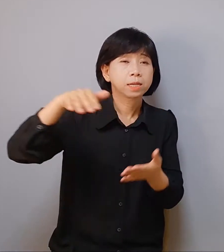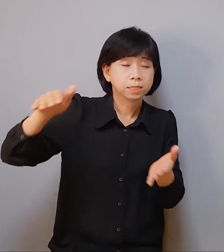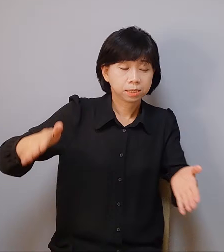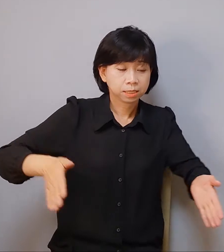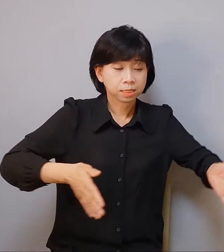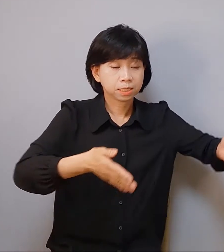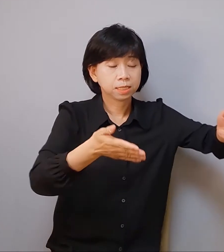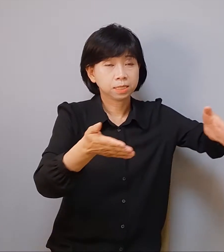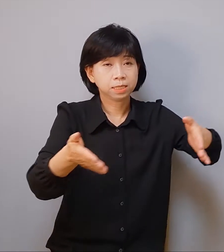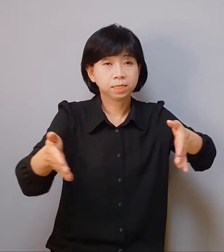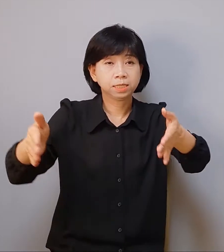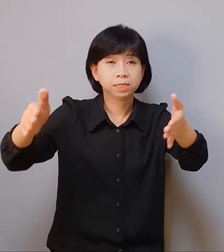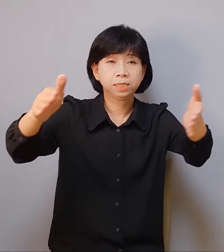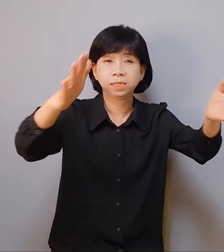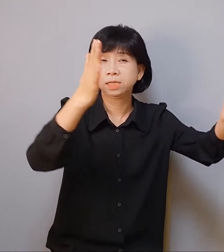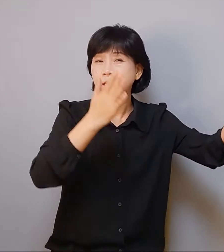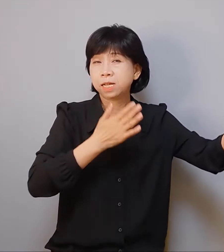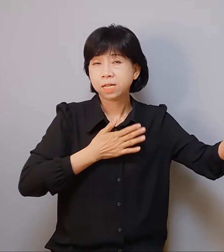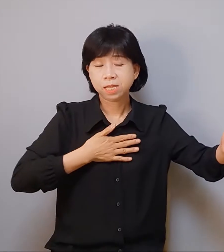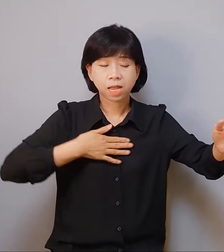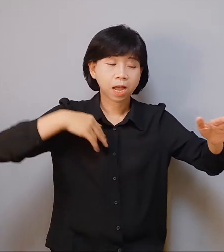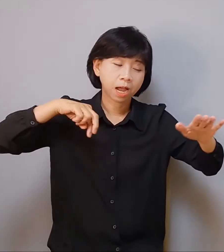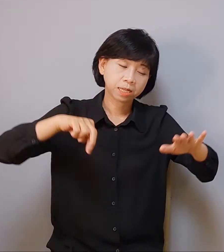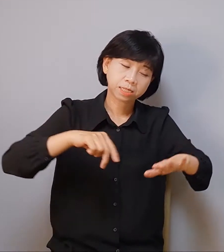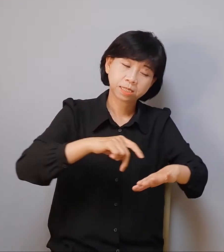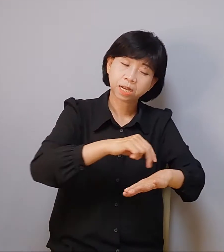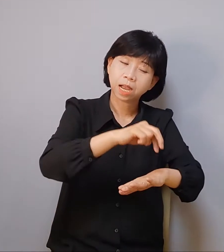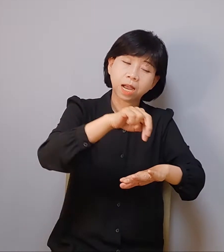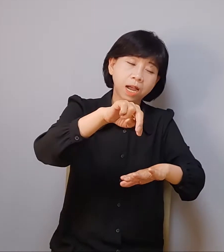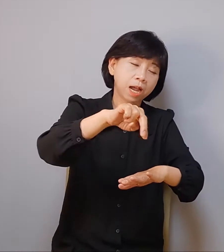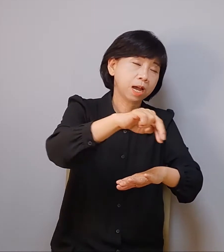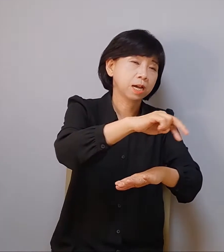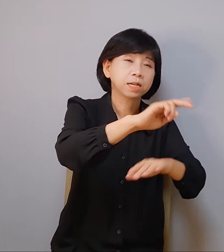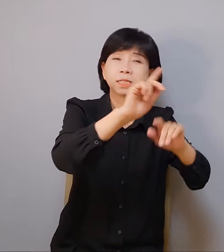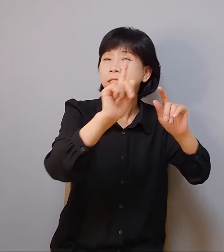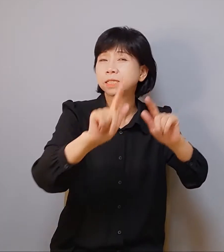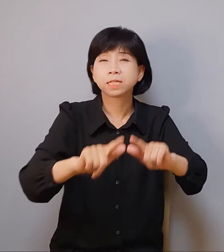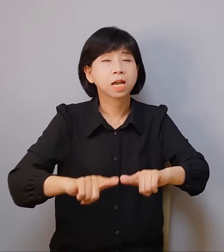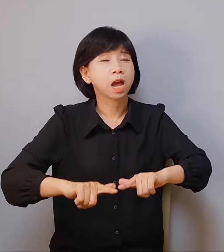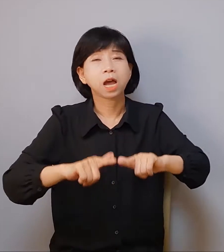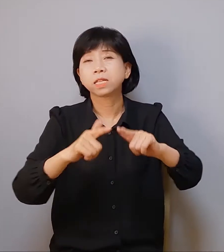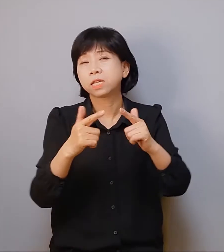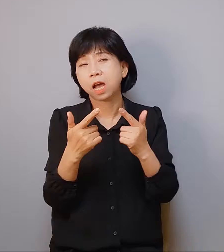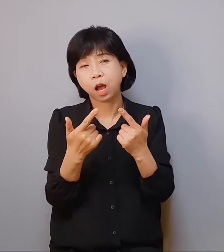멸망으로 가는 길을 나는 가지